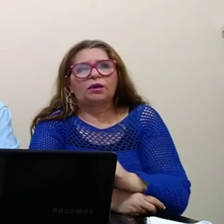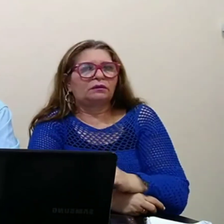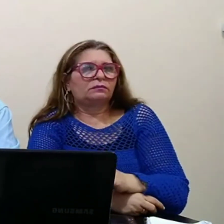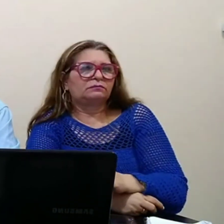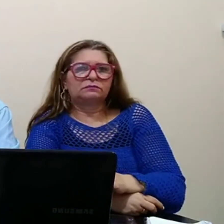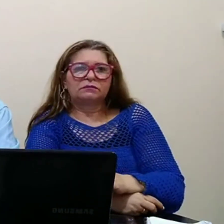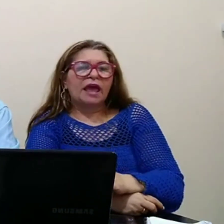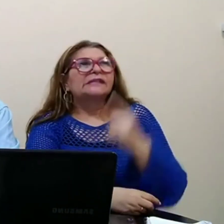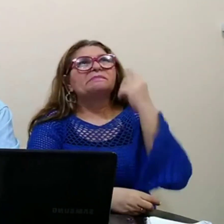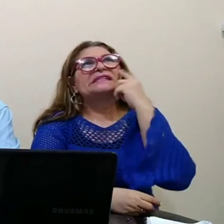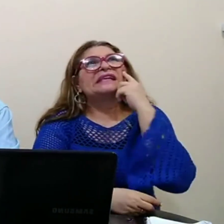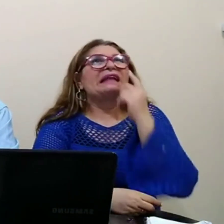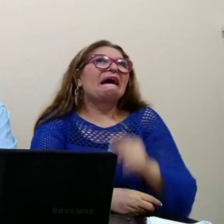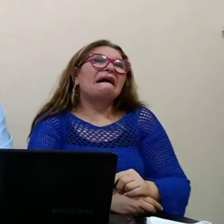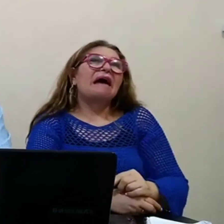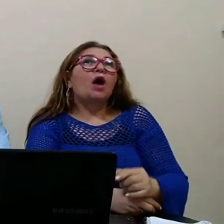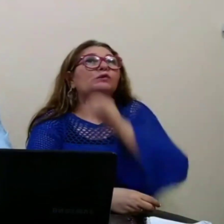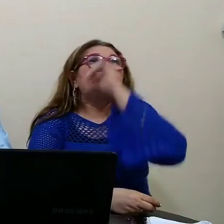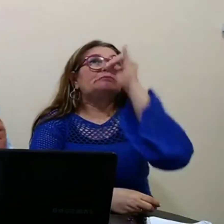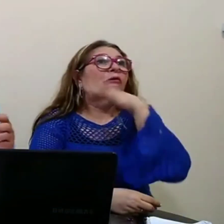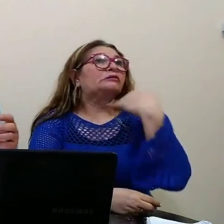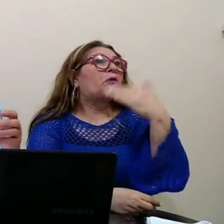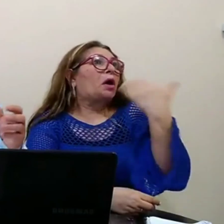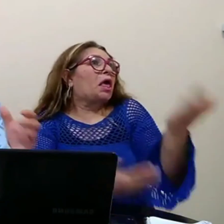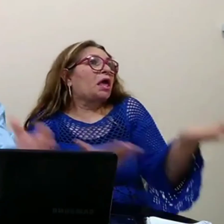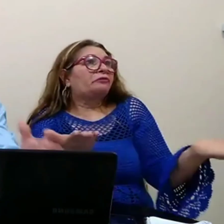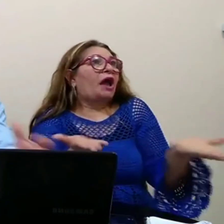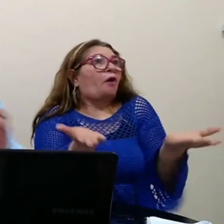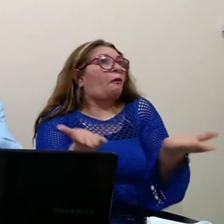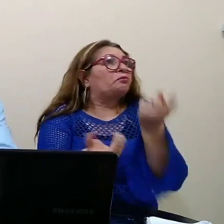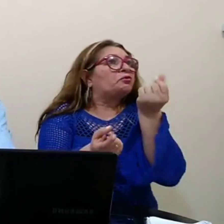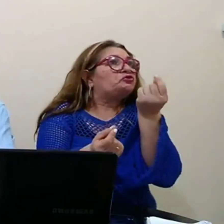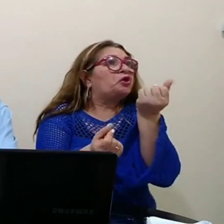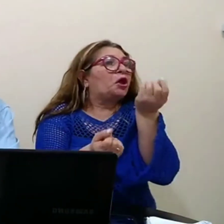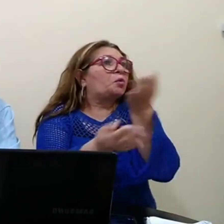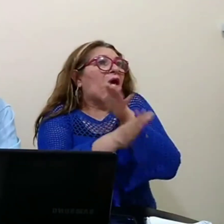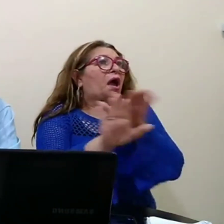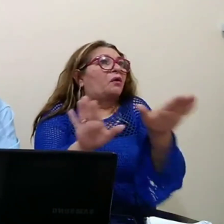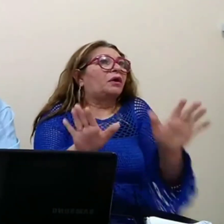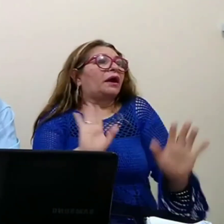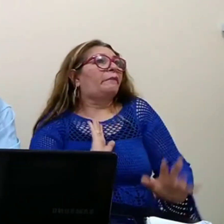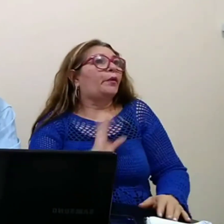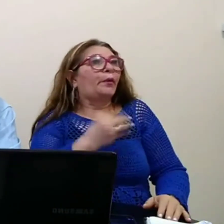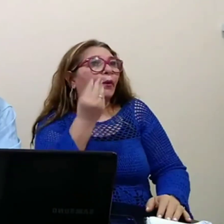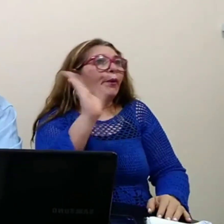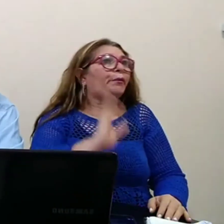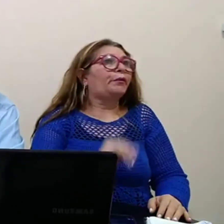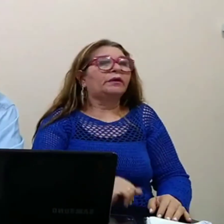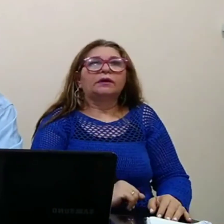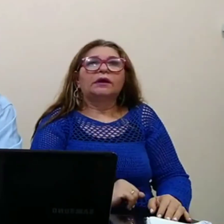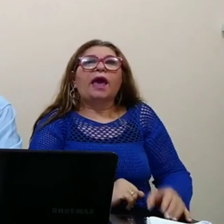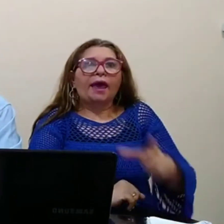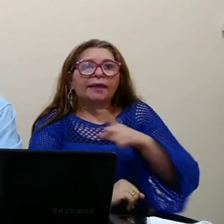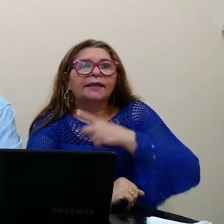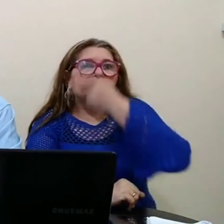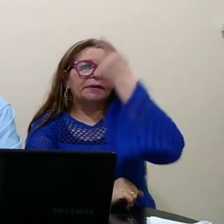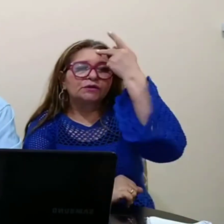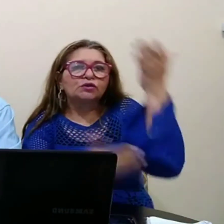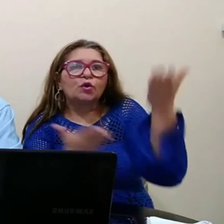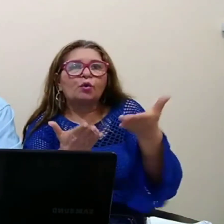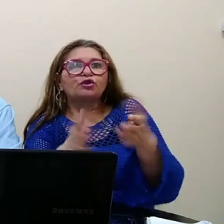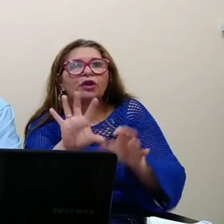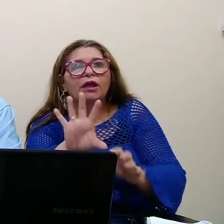o prejuízo com os porcos do que o que Jesus tinha para lhes oferecer. E tem muita gente hoje fazendo